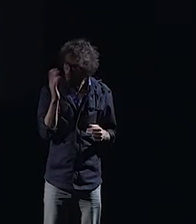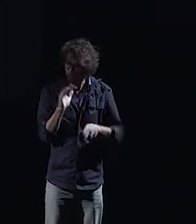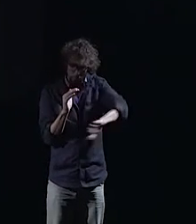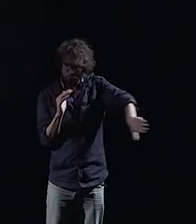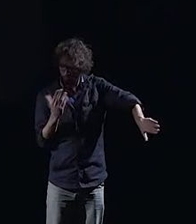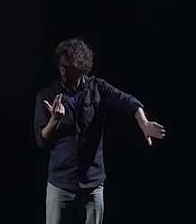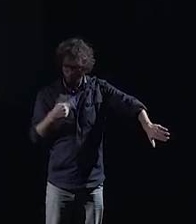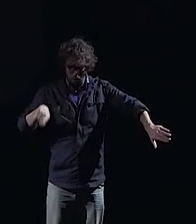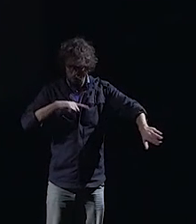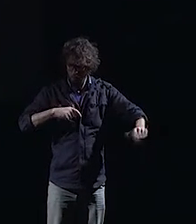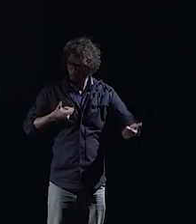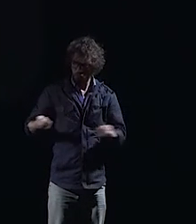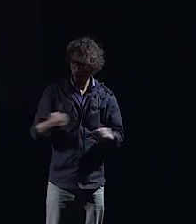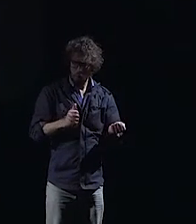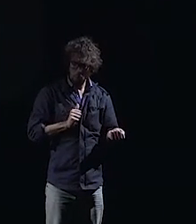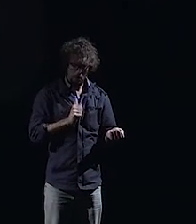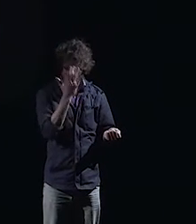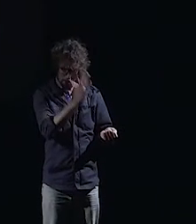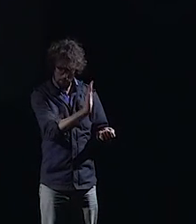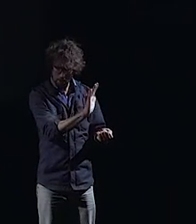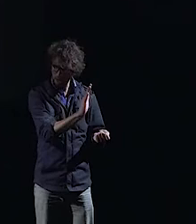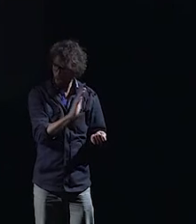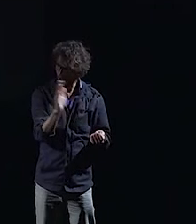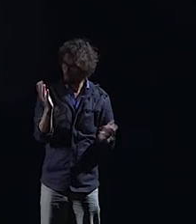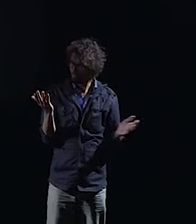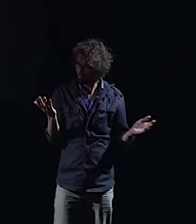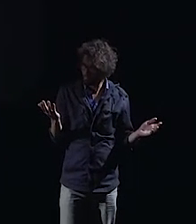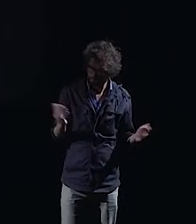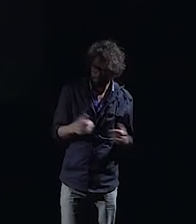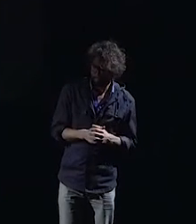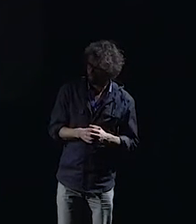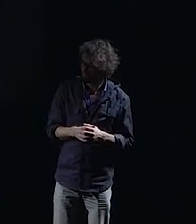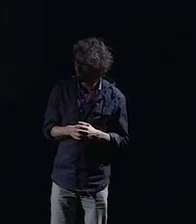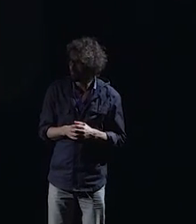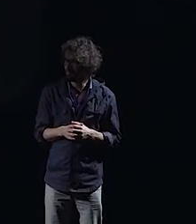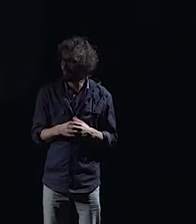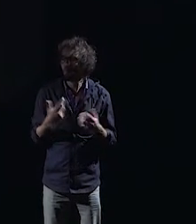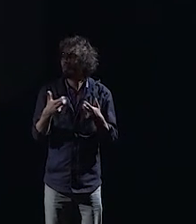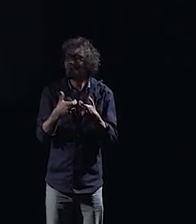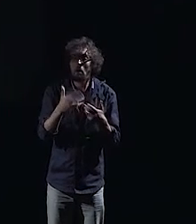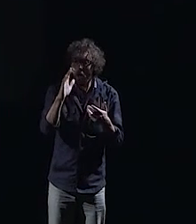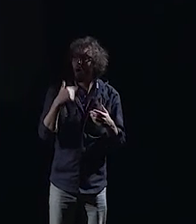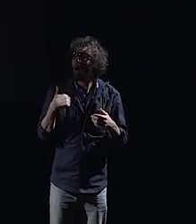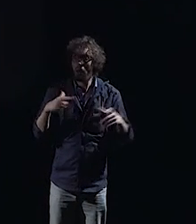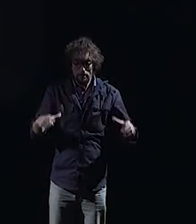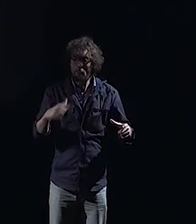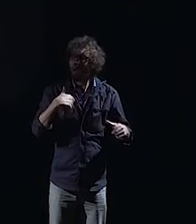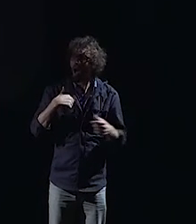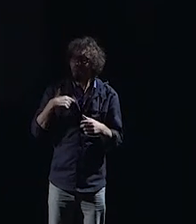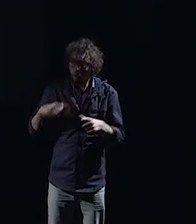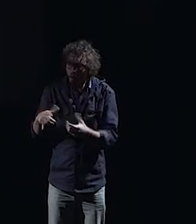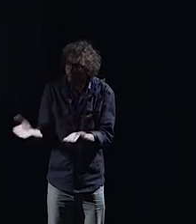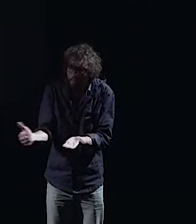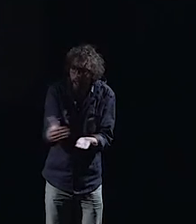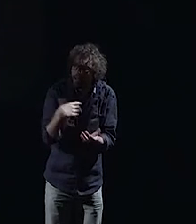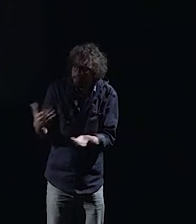j'ai vraiment que des exemples de lieux autogérés, donc j'ai des anecdotes des lieux autogérés en tête, du coup. Mais, tiens, bah, je vais débarrasser la table à ce moment-là, ou tiens, je vais aider machin parce que je